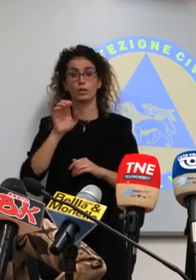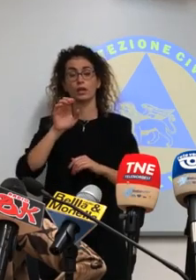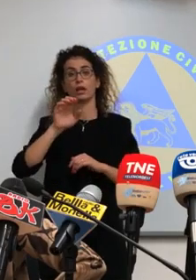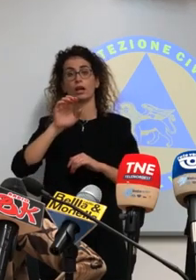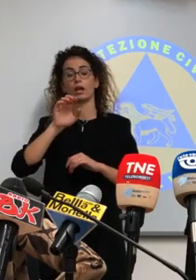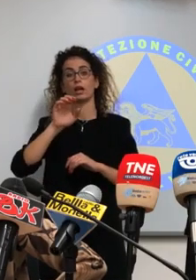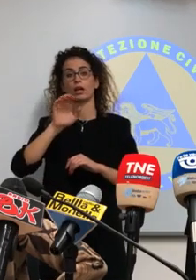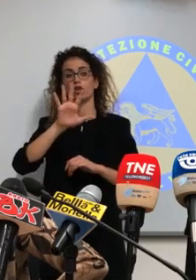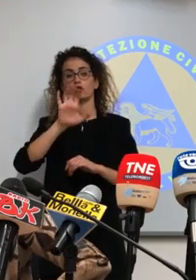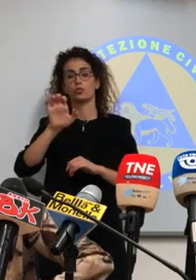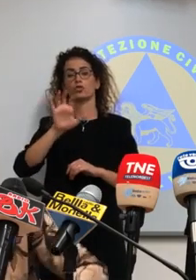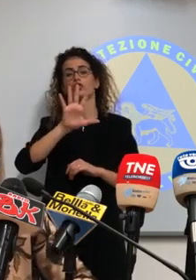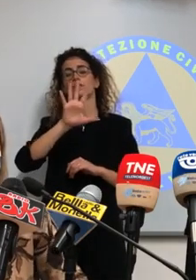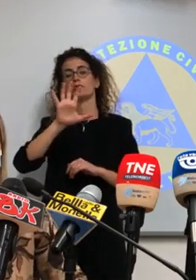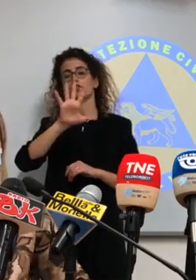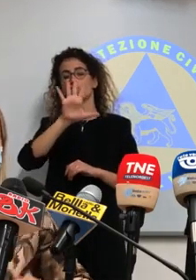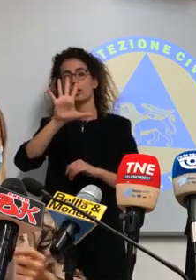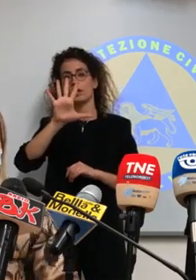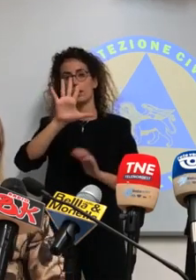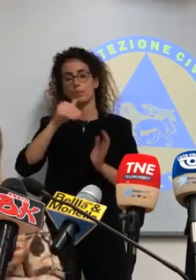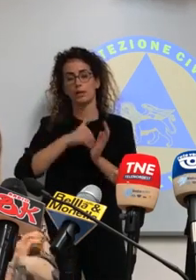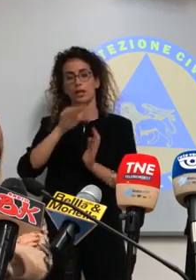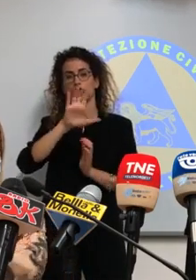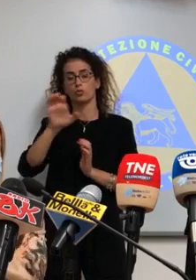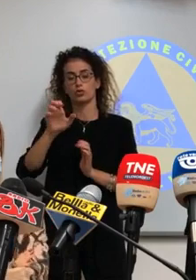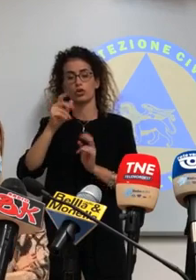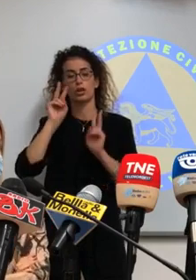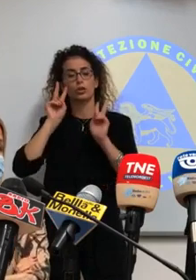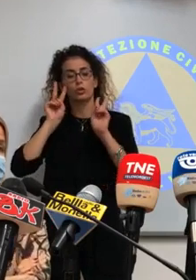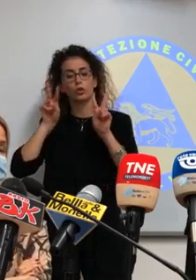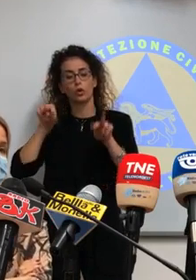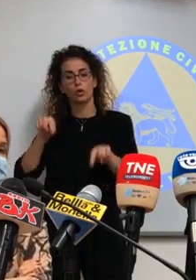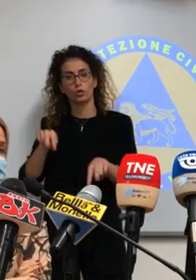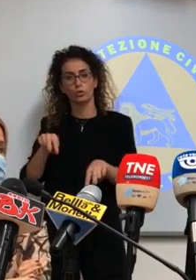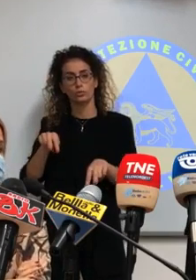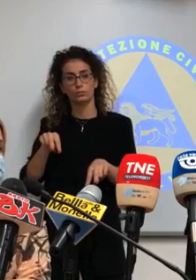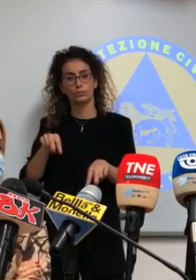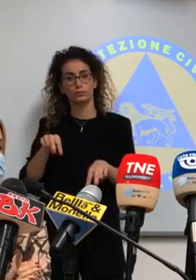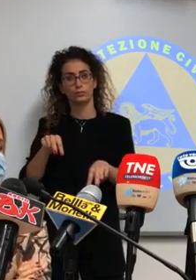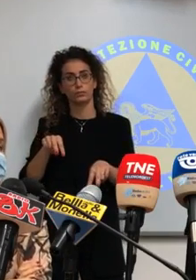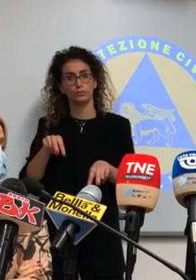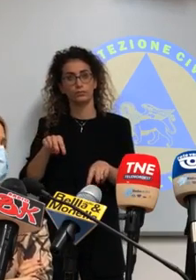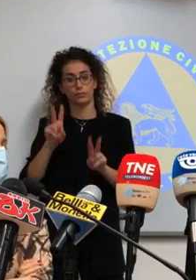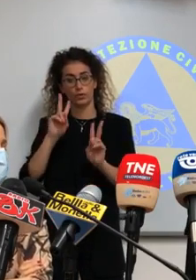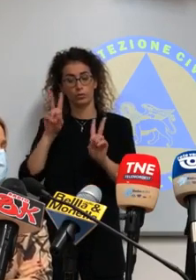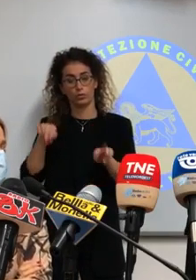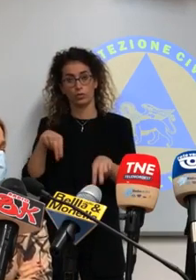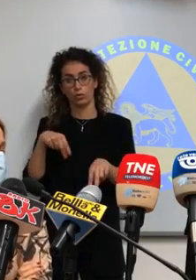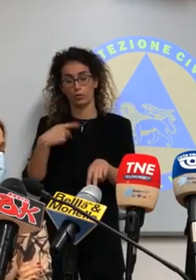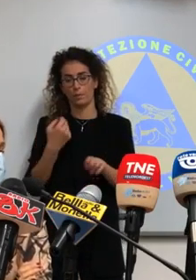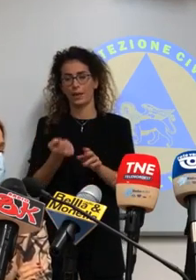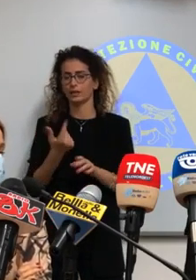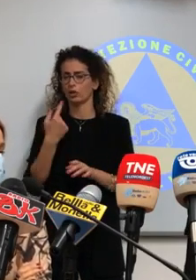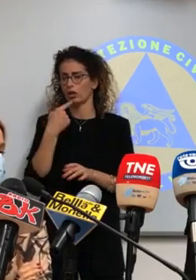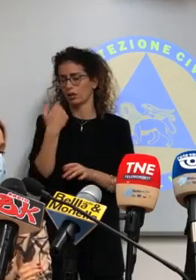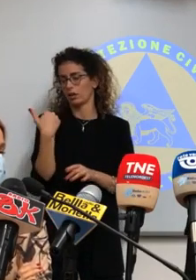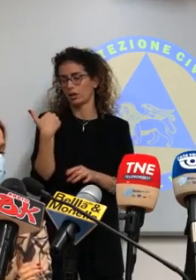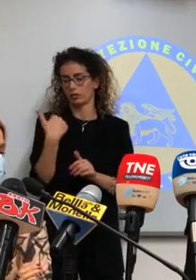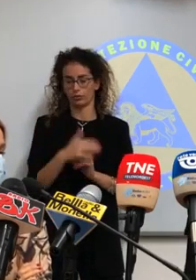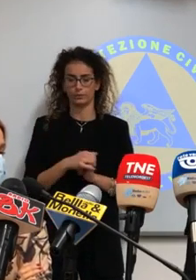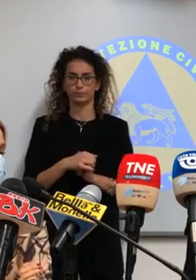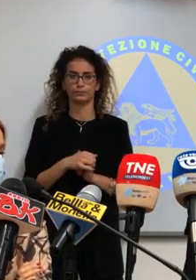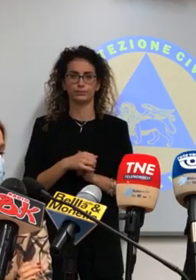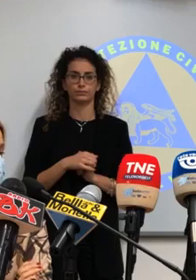5.496, quindi 5.500 in monitoraggio, questa sorveglianza particolare di cui abbiamo appunto